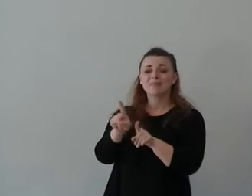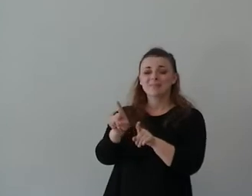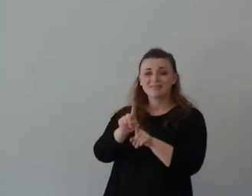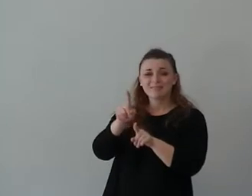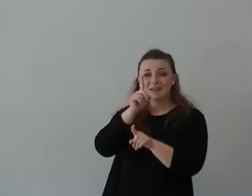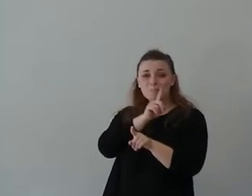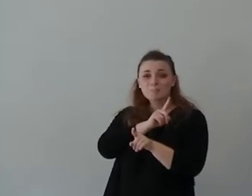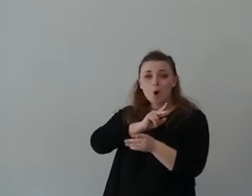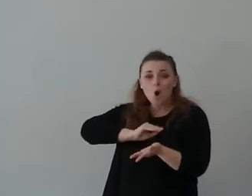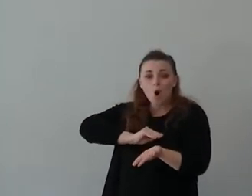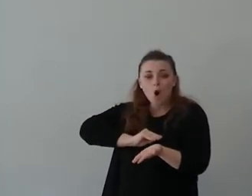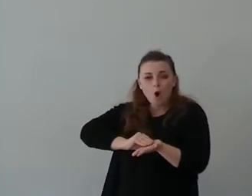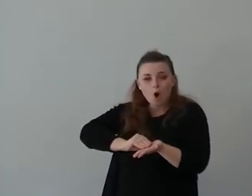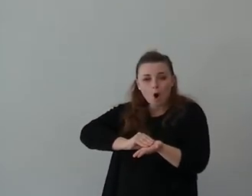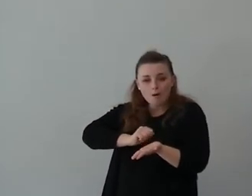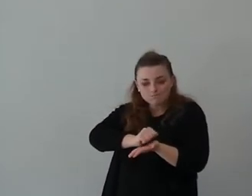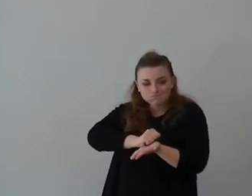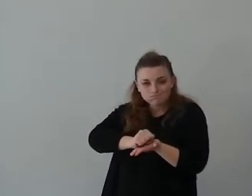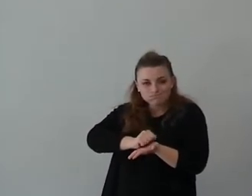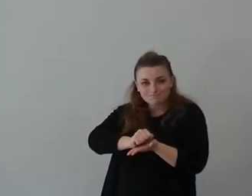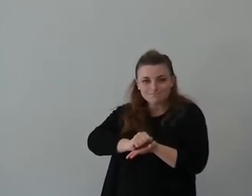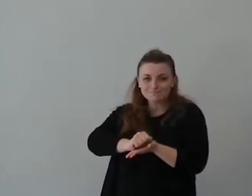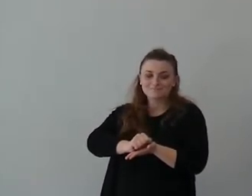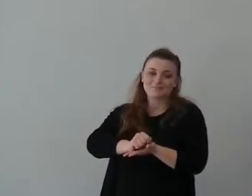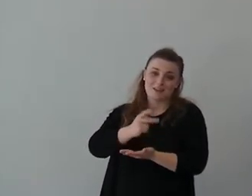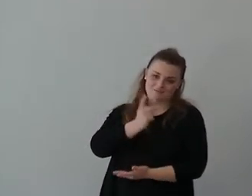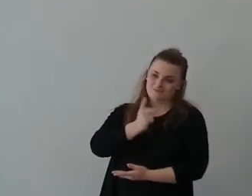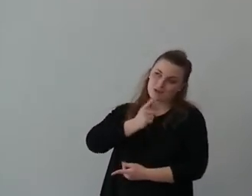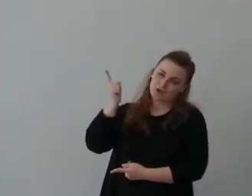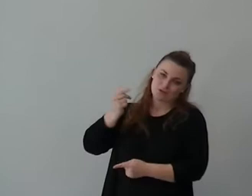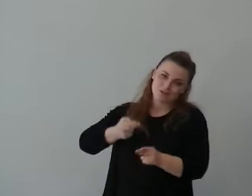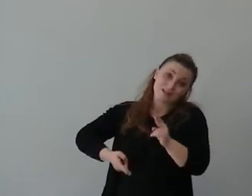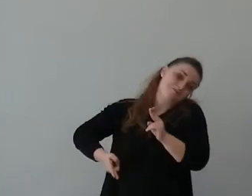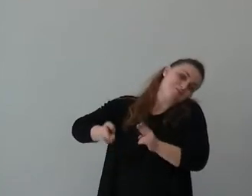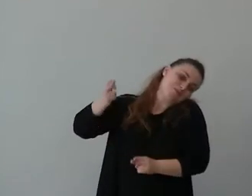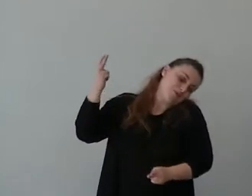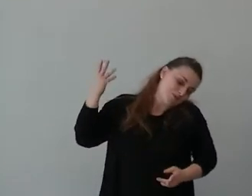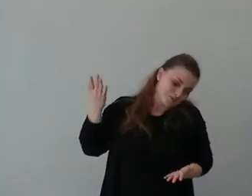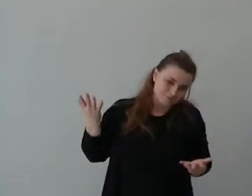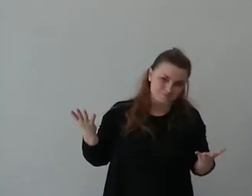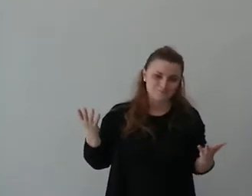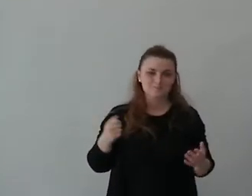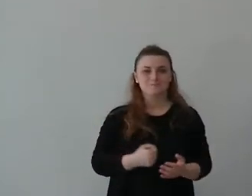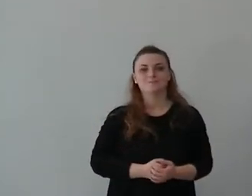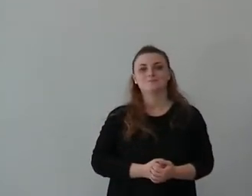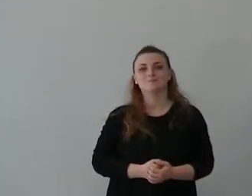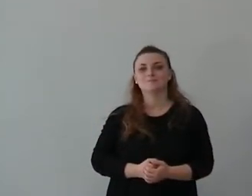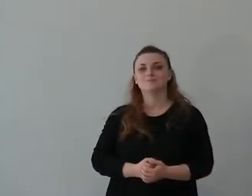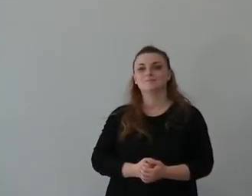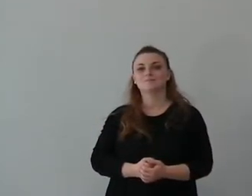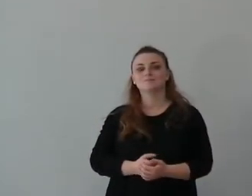more. È molto di più. But he also died for each of our sins. Ma è anche morto